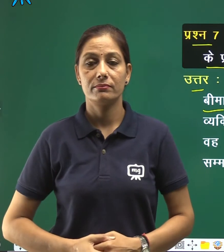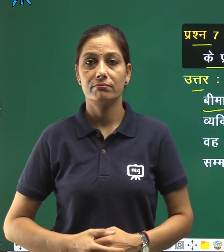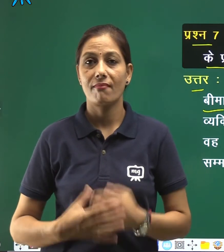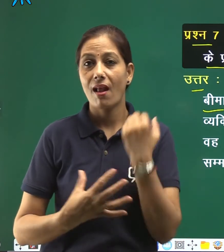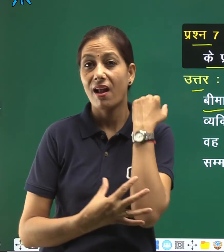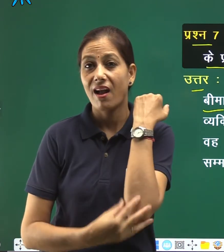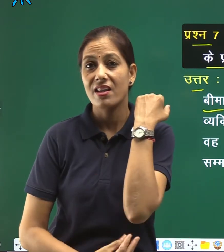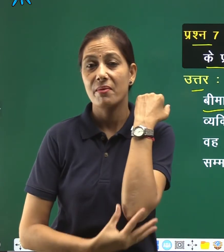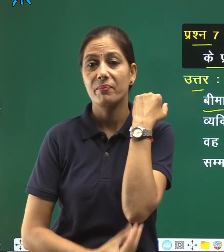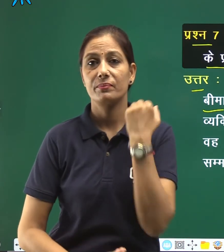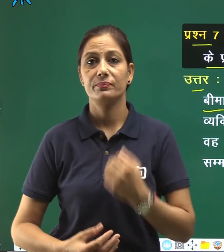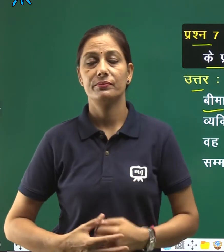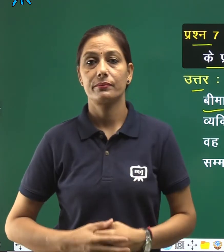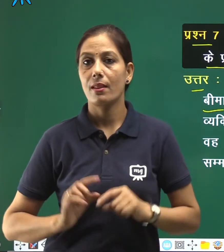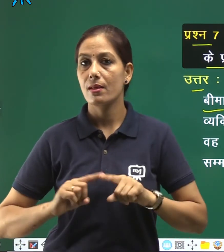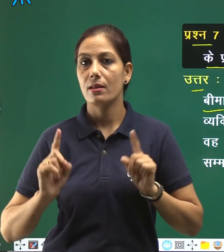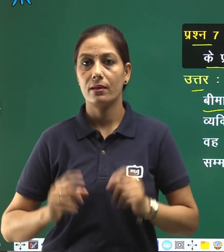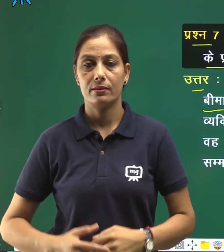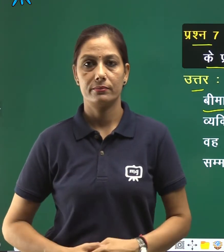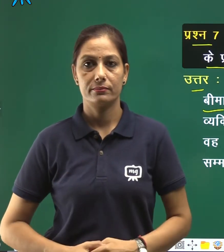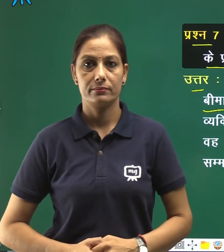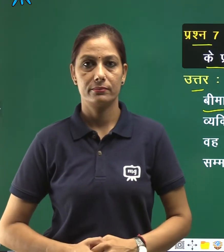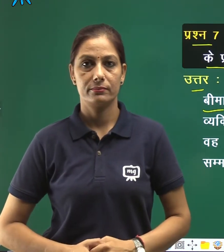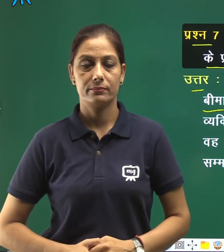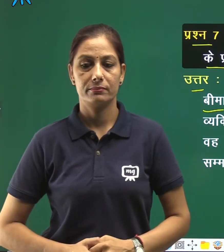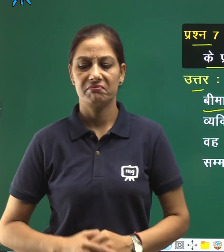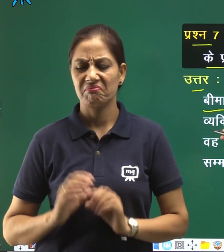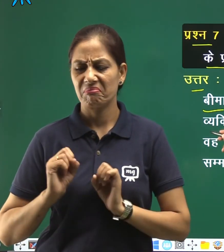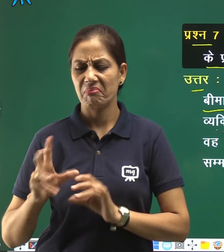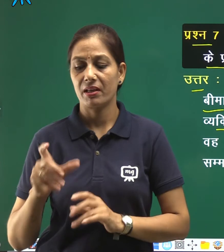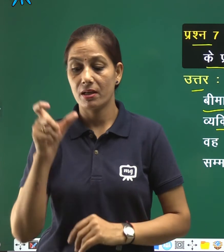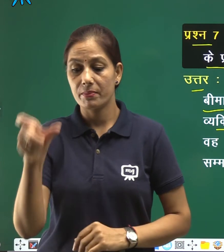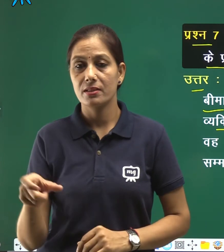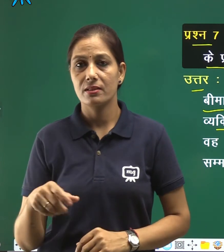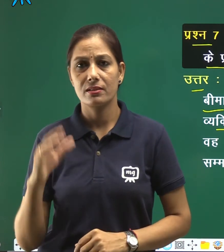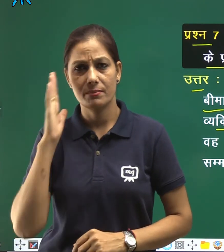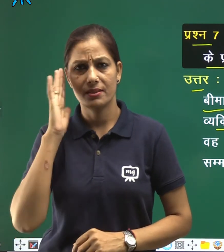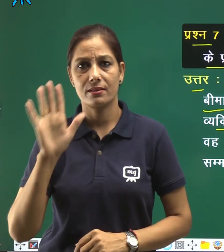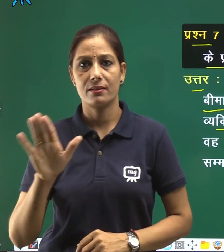गरीब तथा बेकार व्यक्ति समझता था,